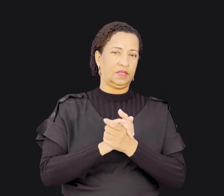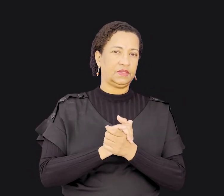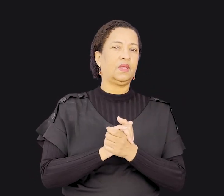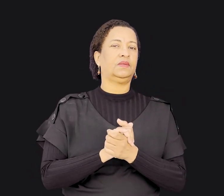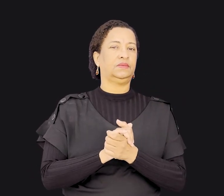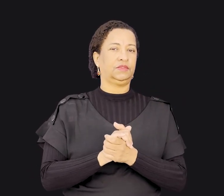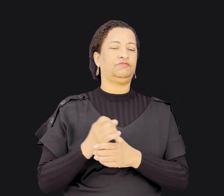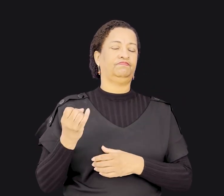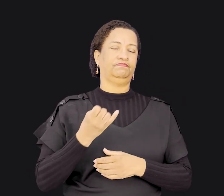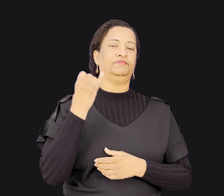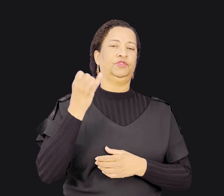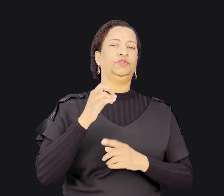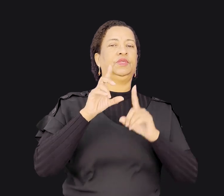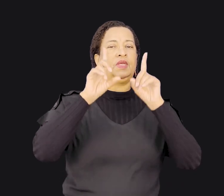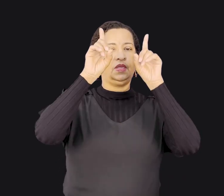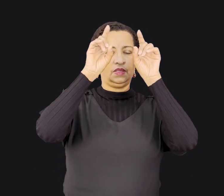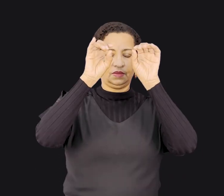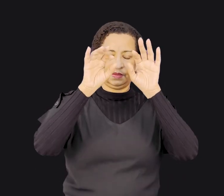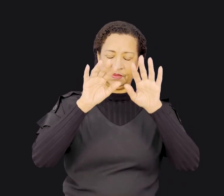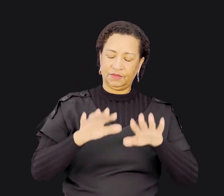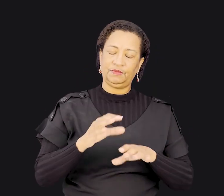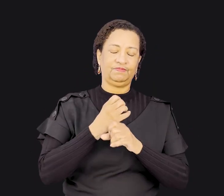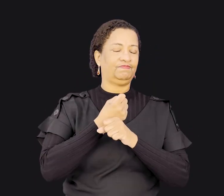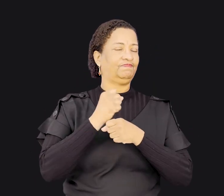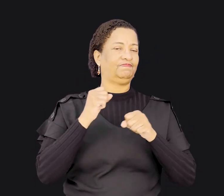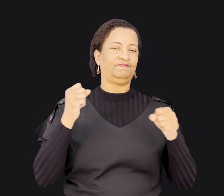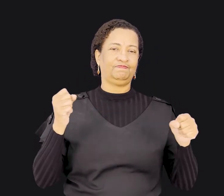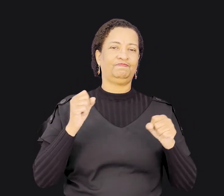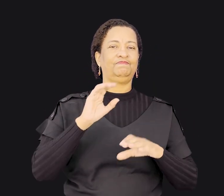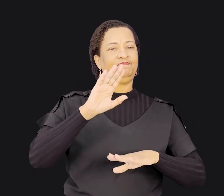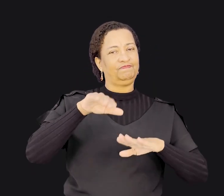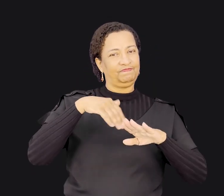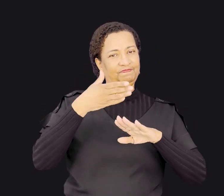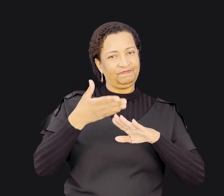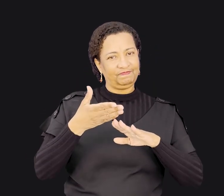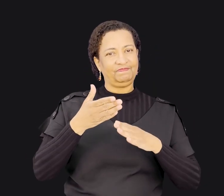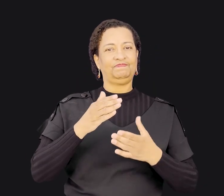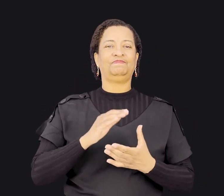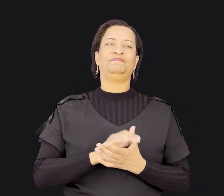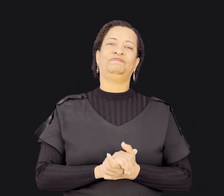funciona. Que Deus lhe abençoe grandemente. Até o próximo programa.